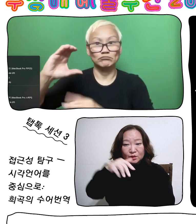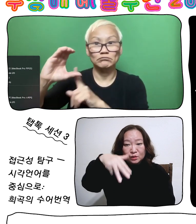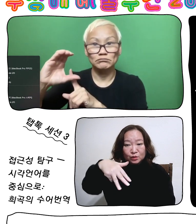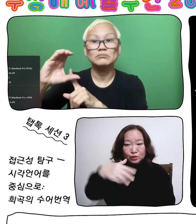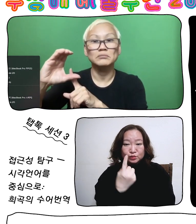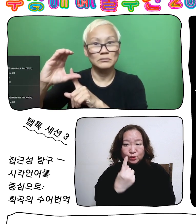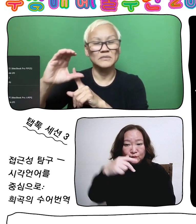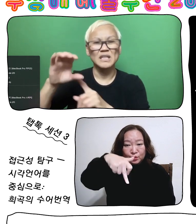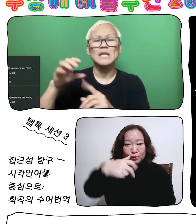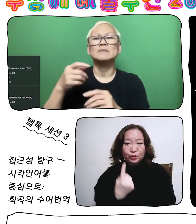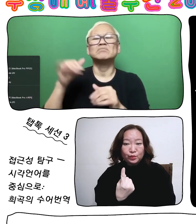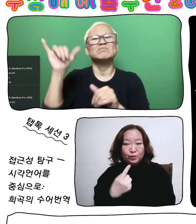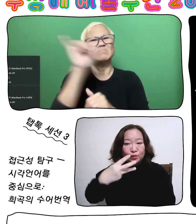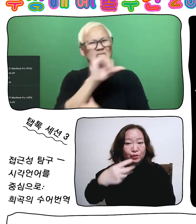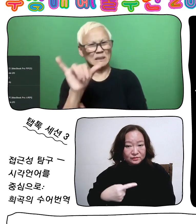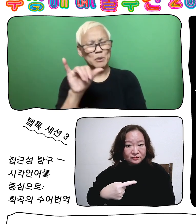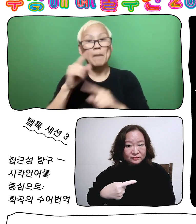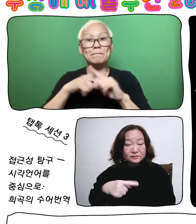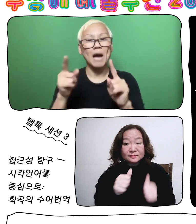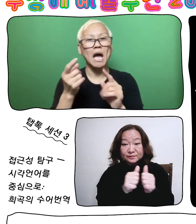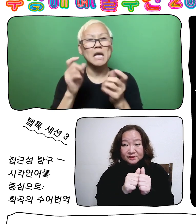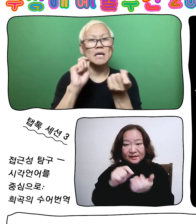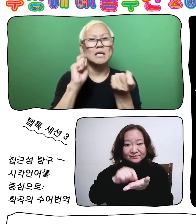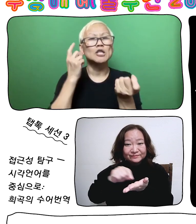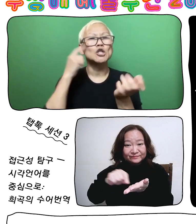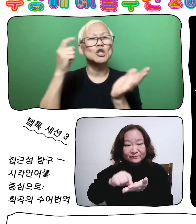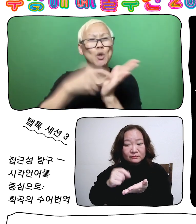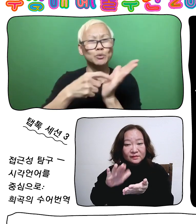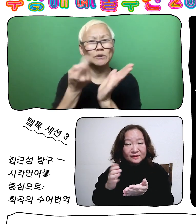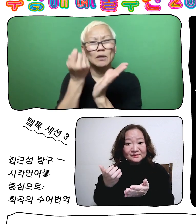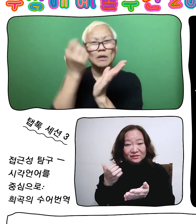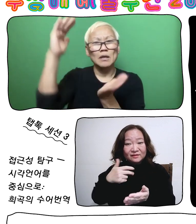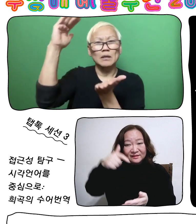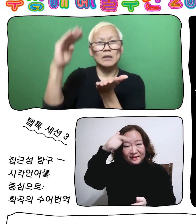중세 영어는 고대 영어의 독일어적인 특징이 빠져서